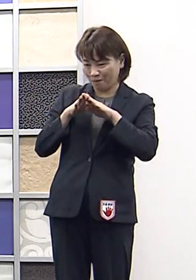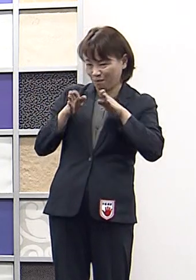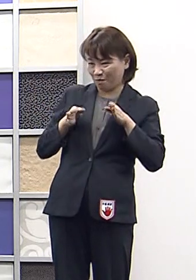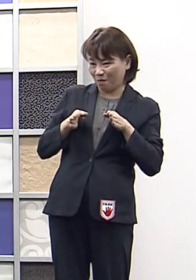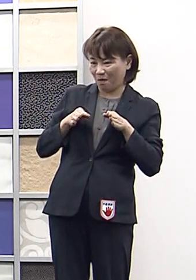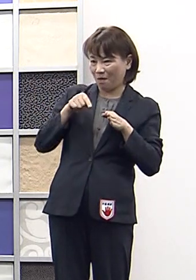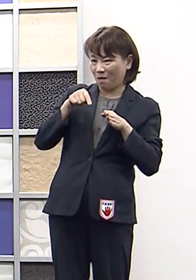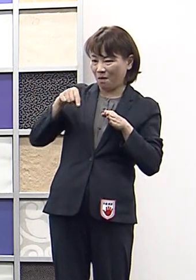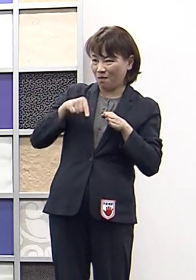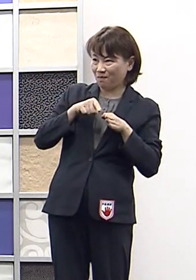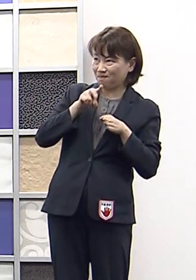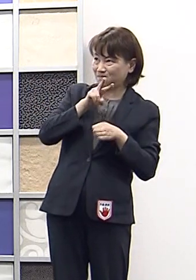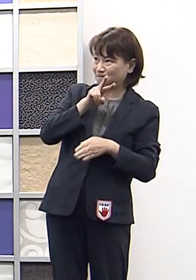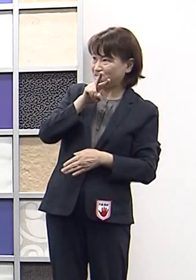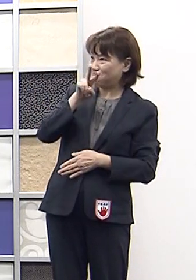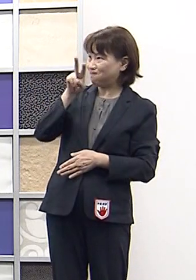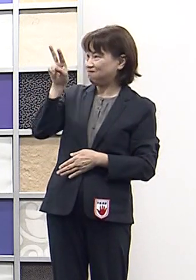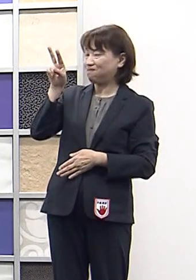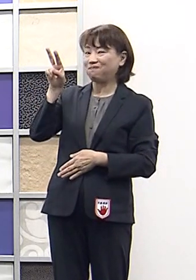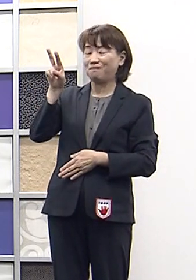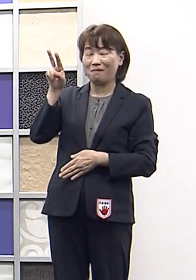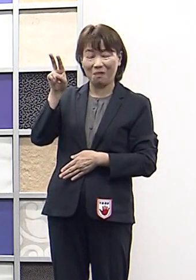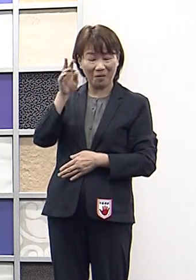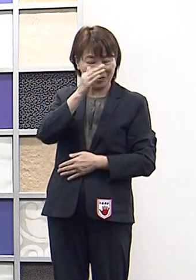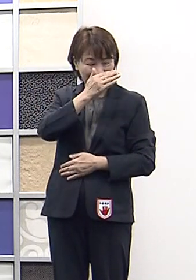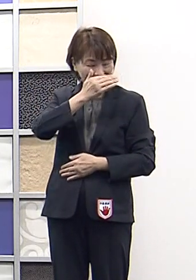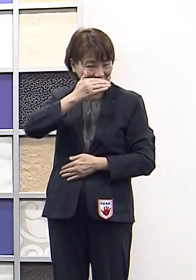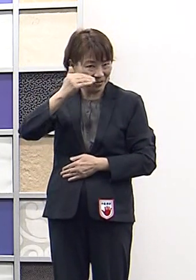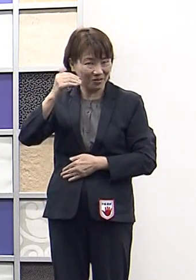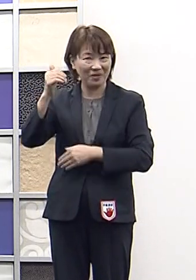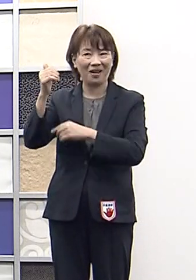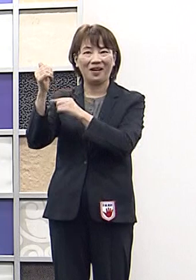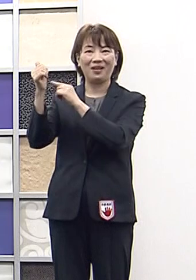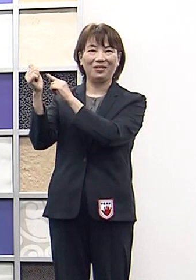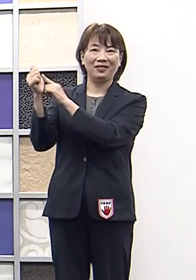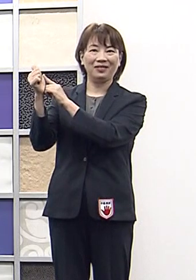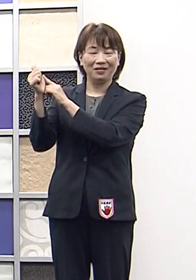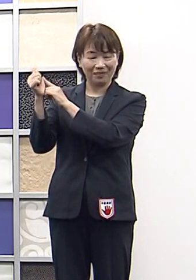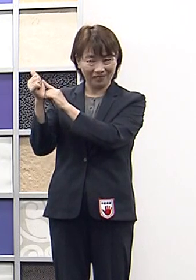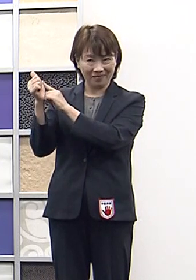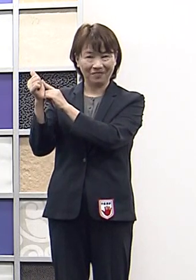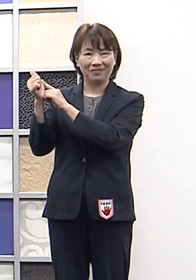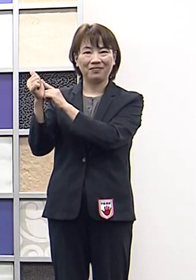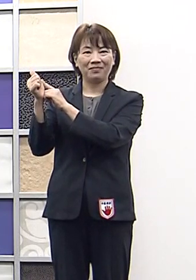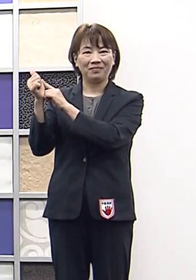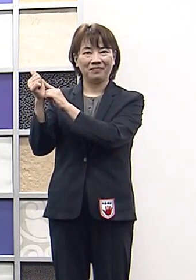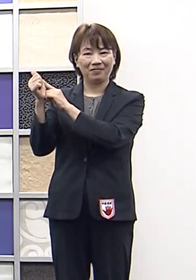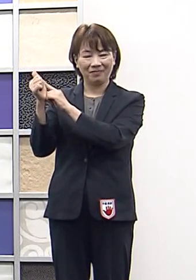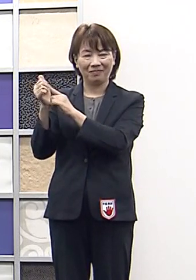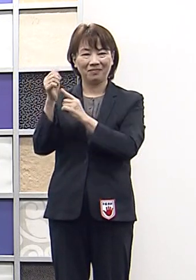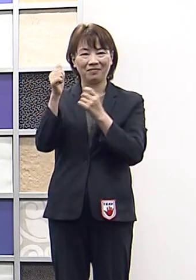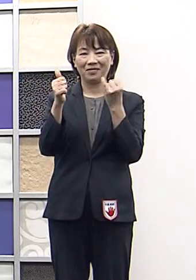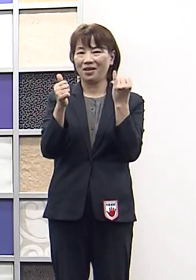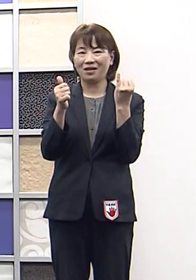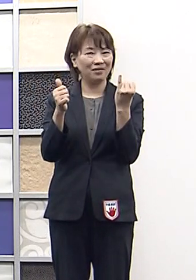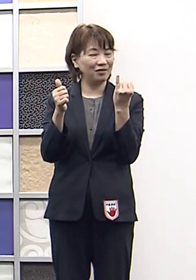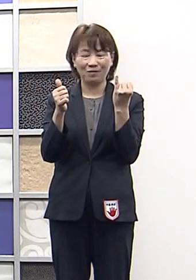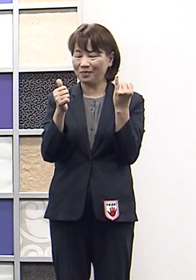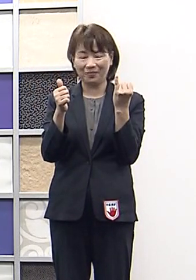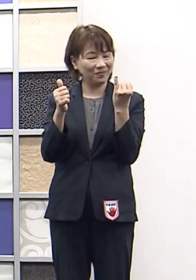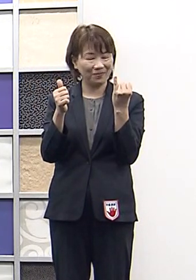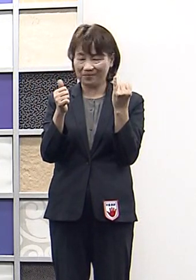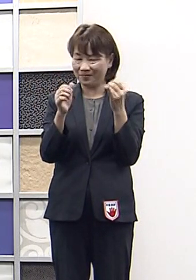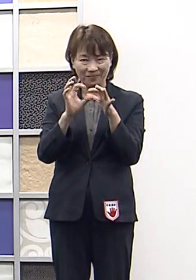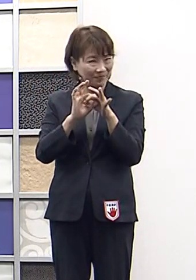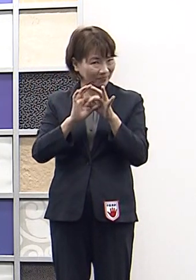拝見をさせていただきましたが、本当に神々しい感じでですね、なんていうんですかね、こう男女とかそういう、もう